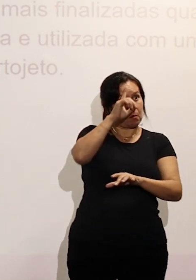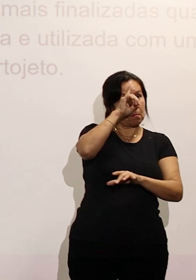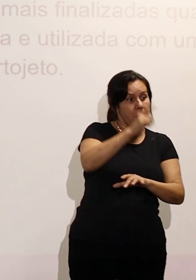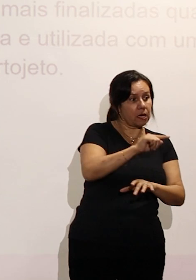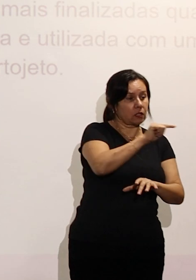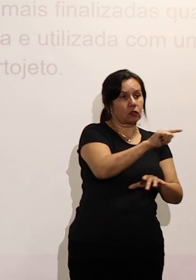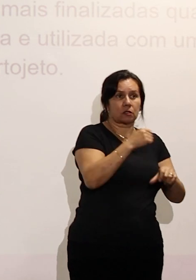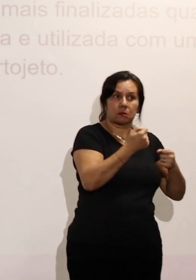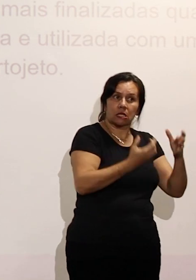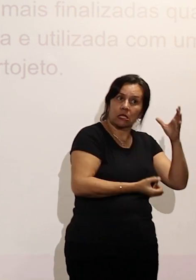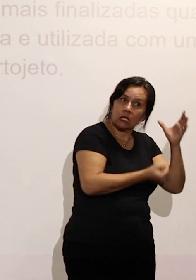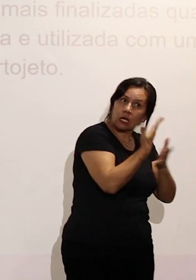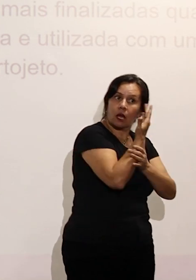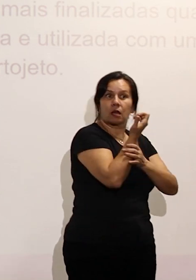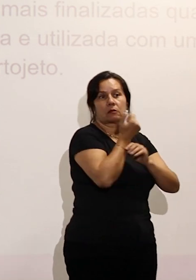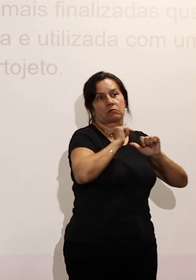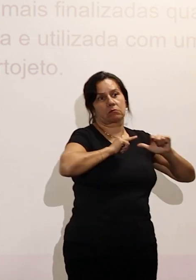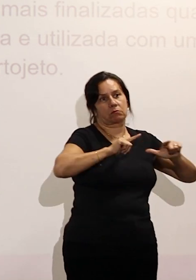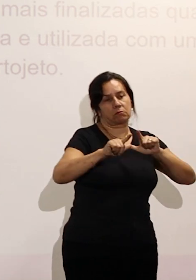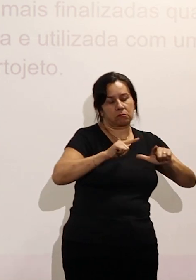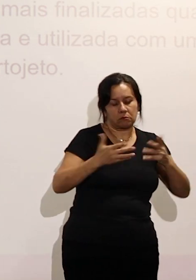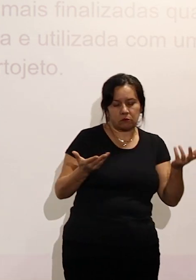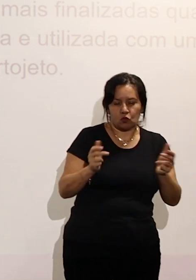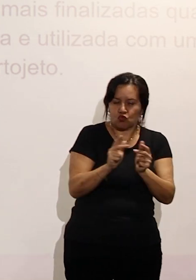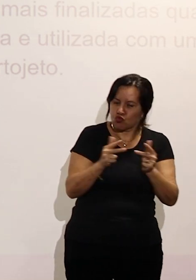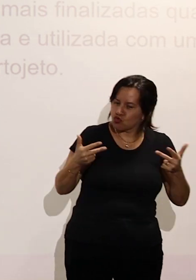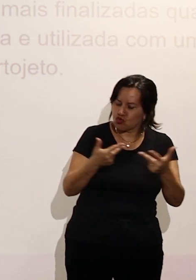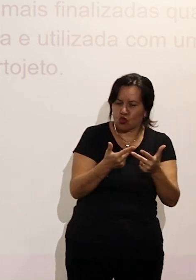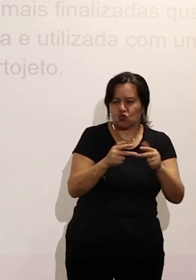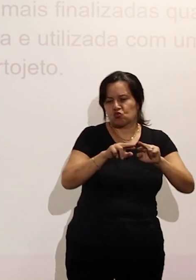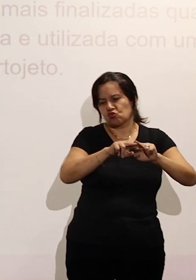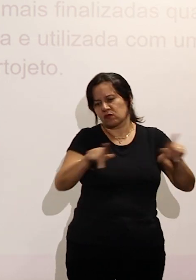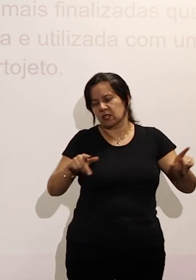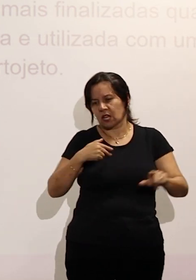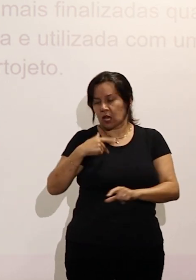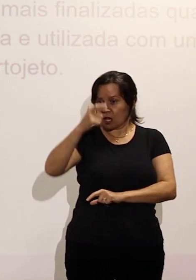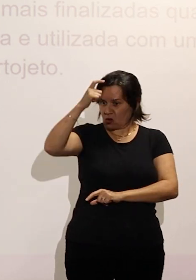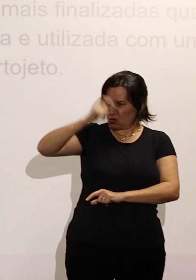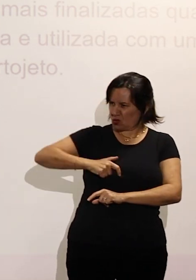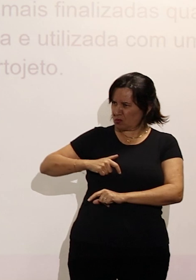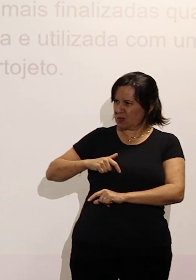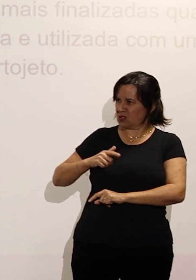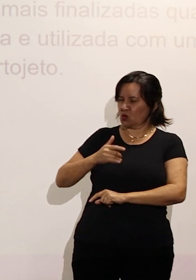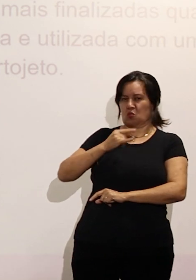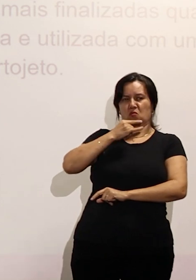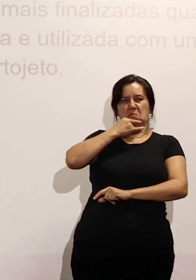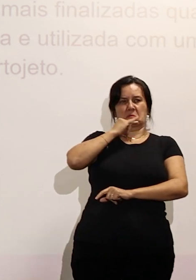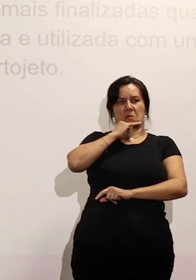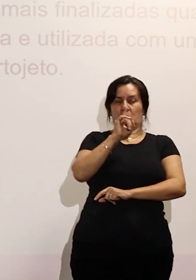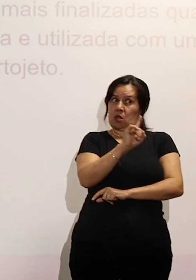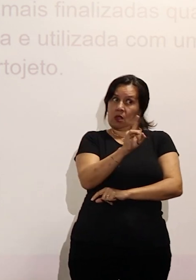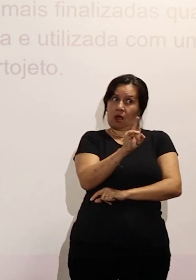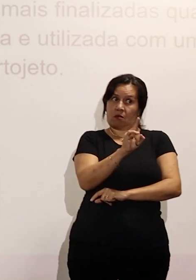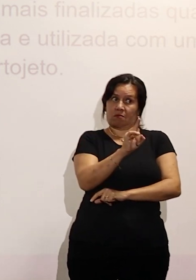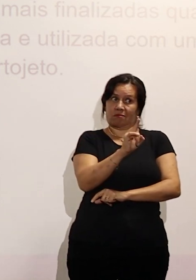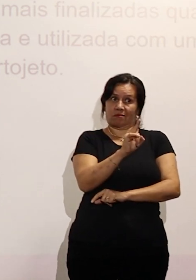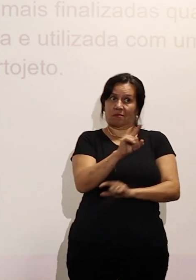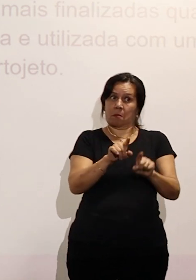Né? Vira uma coisa aleatória e é que nem eu não sou uma pessoa muito de beber, eu não sou